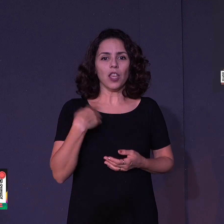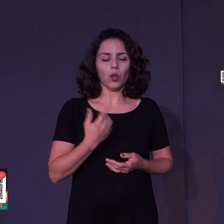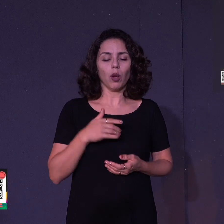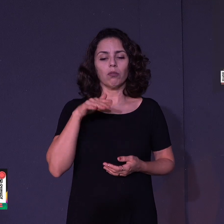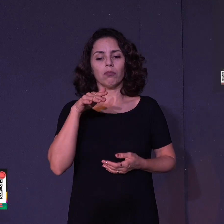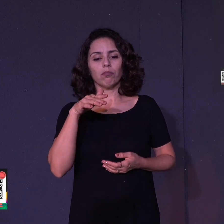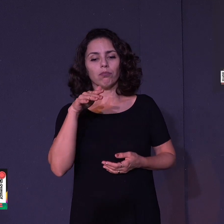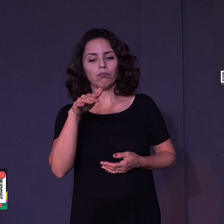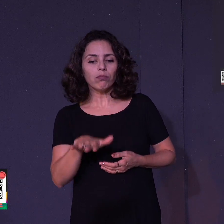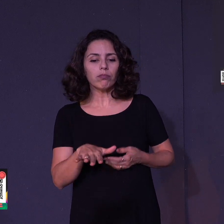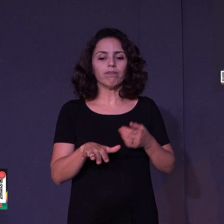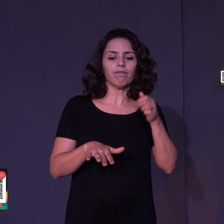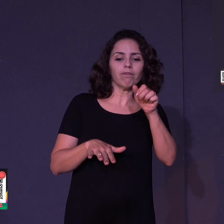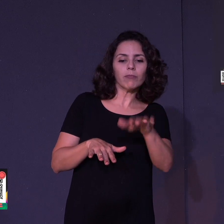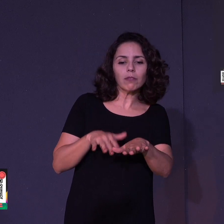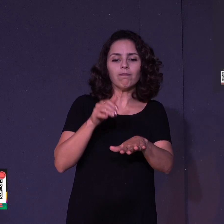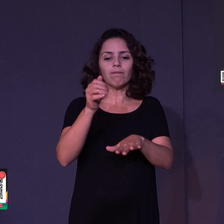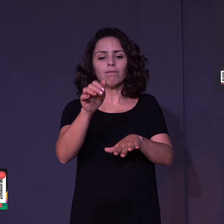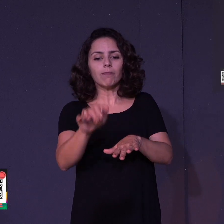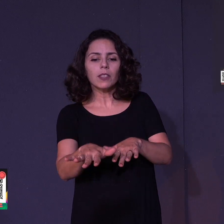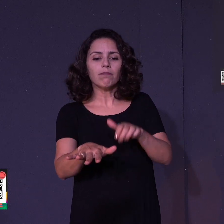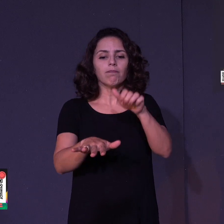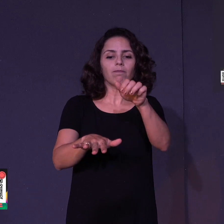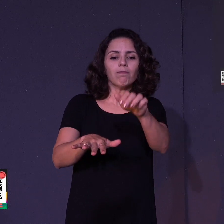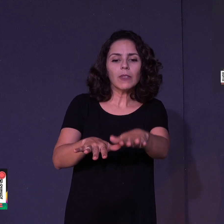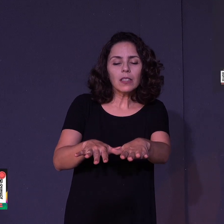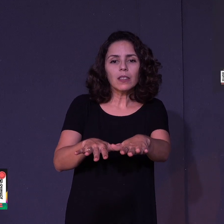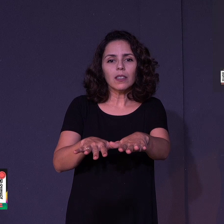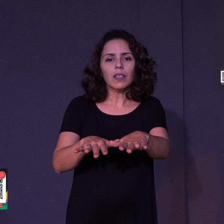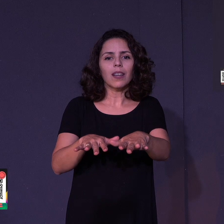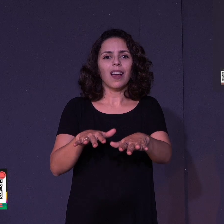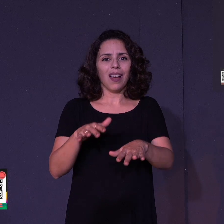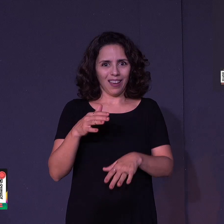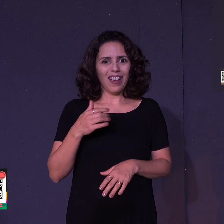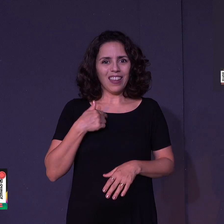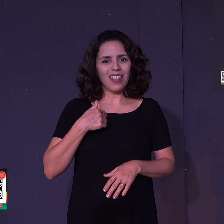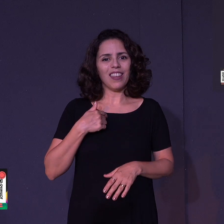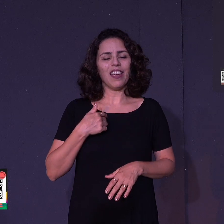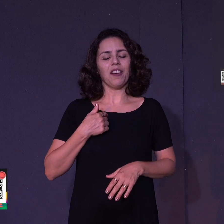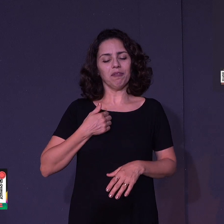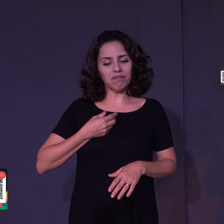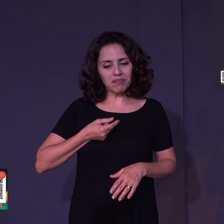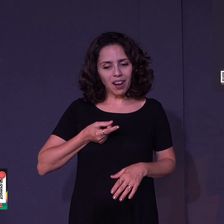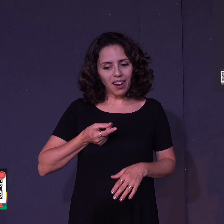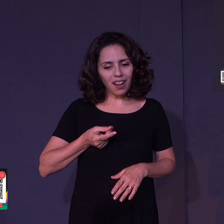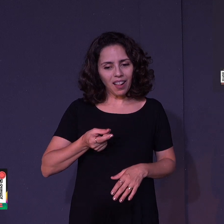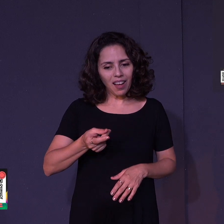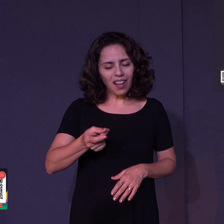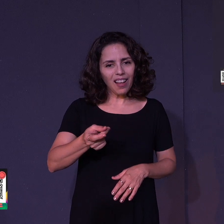prioridade. Eu coloco Jesus como meu fundamento. Eu coloco a sua palavra como meu manual. E eu continuo a